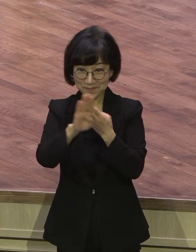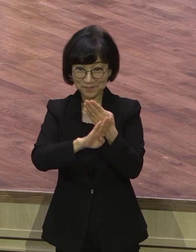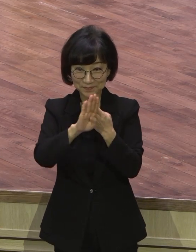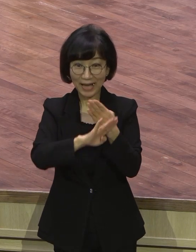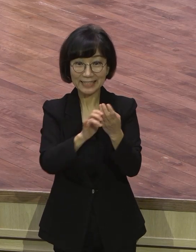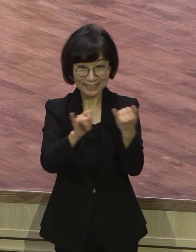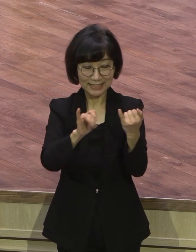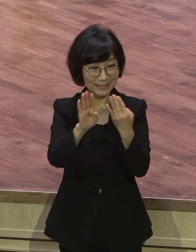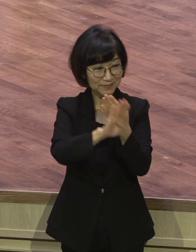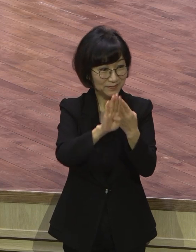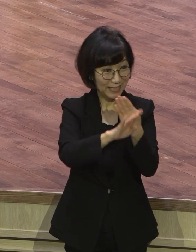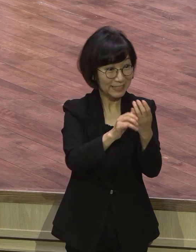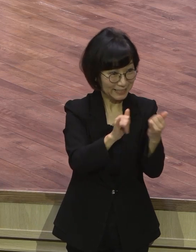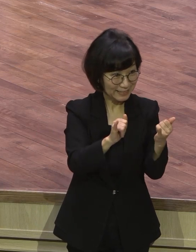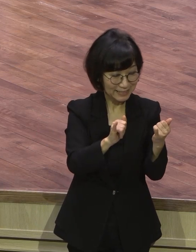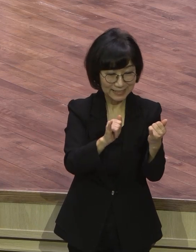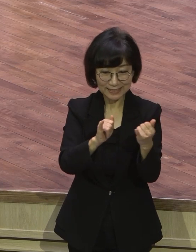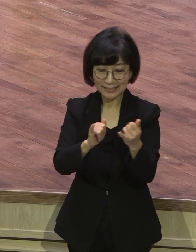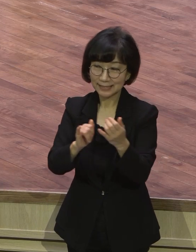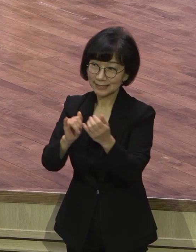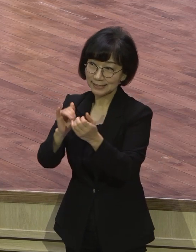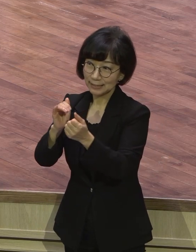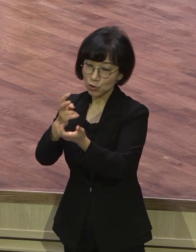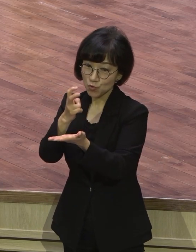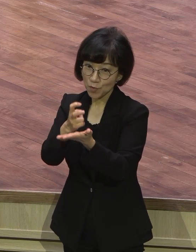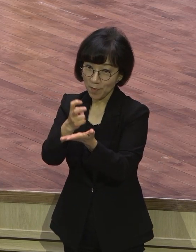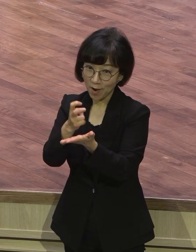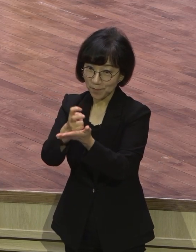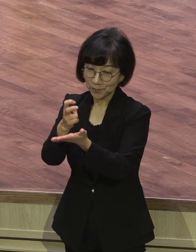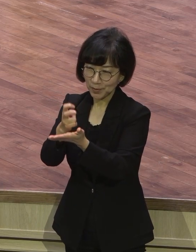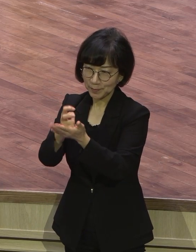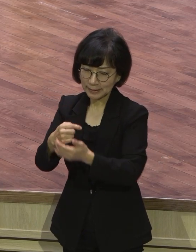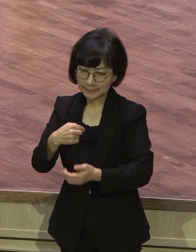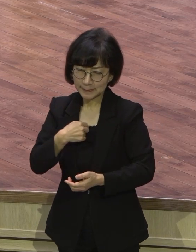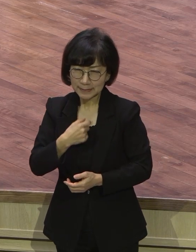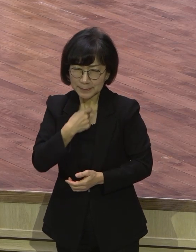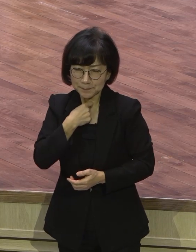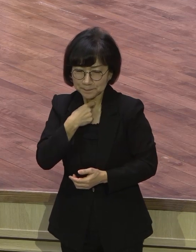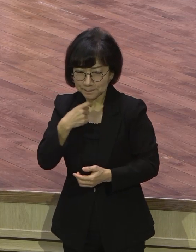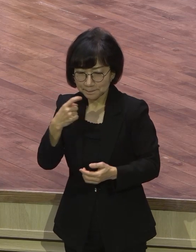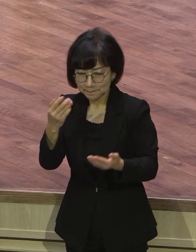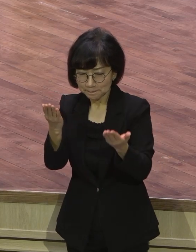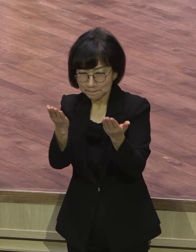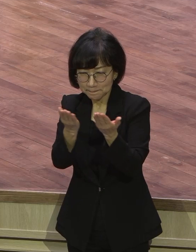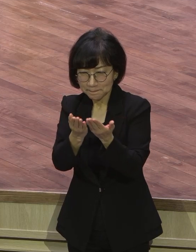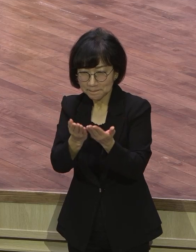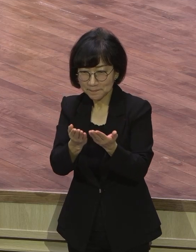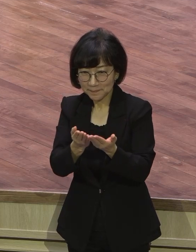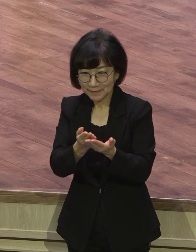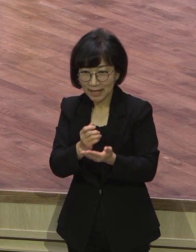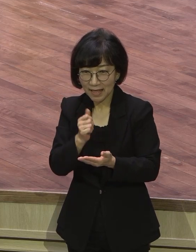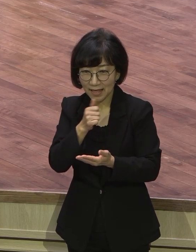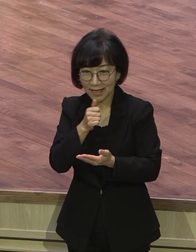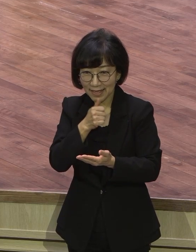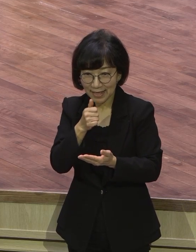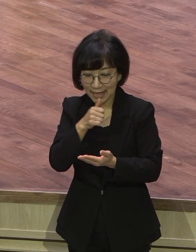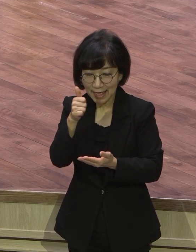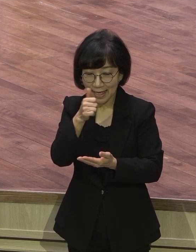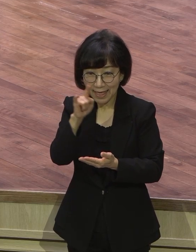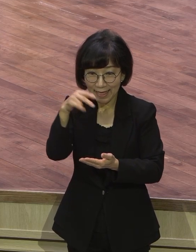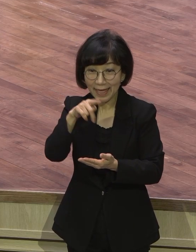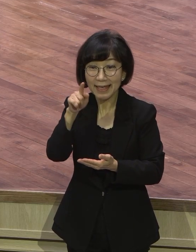하나님 말씀 이룰 법을 자기들 기준대로 해석하면서 써놓은 것을 유대인들이